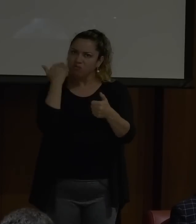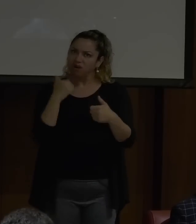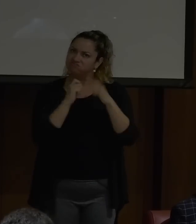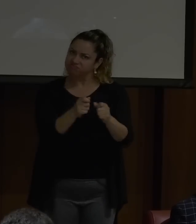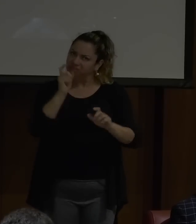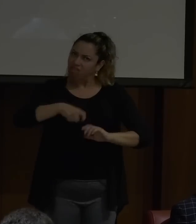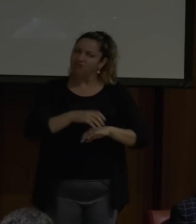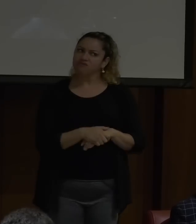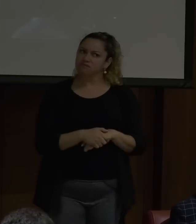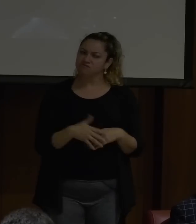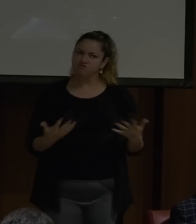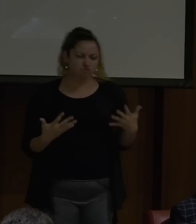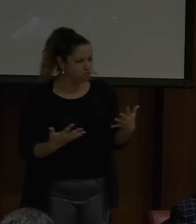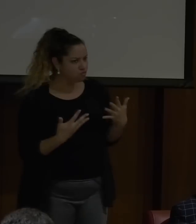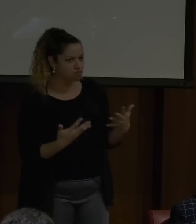Y dijo así: